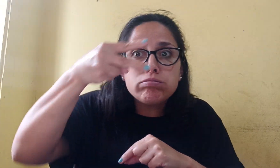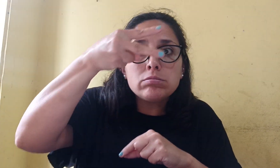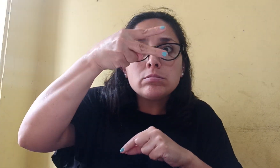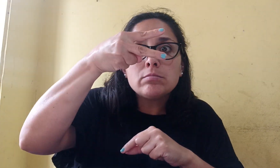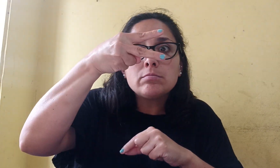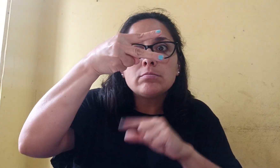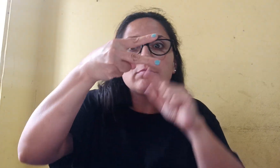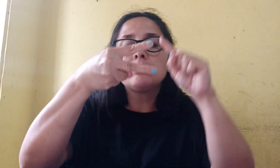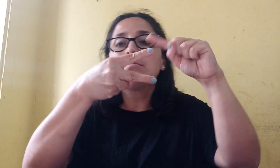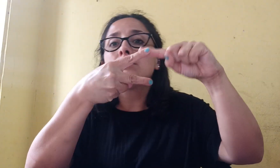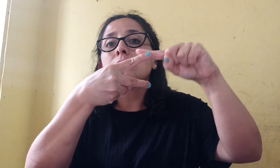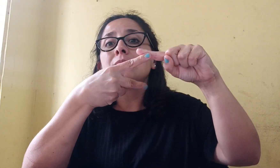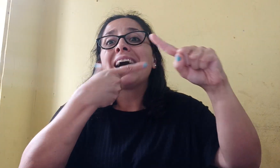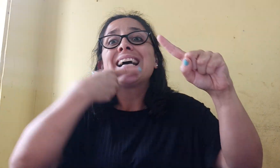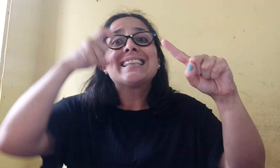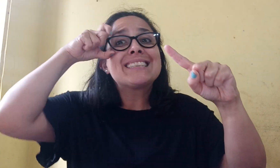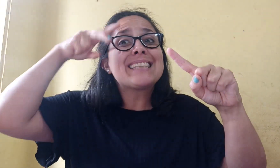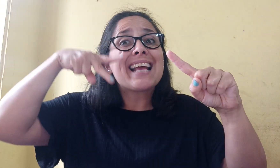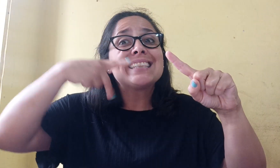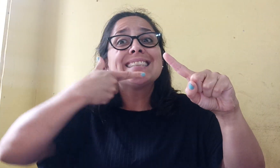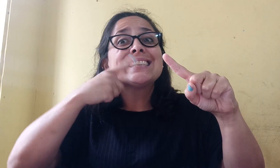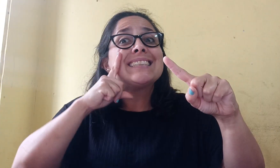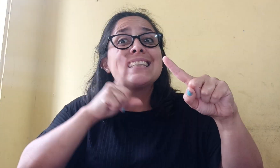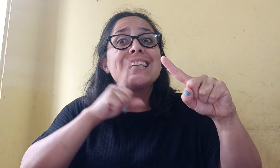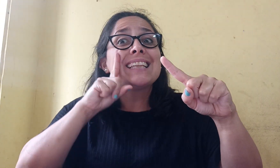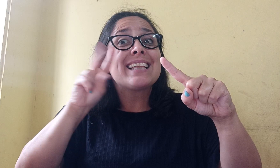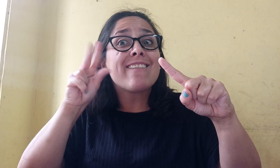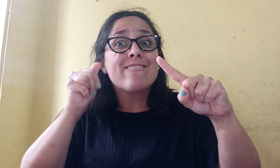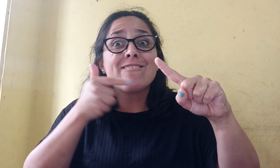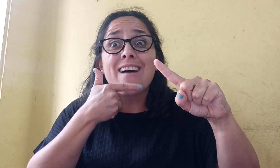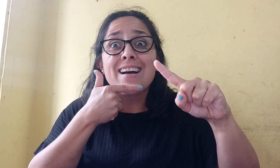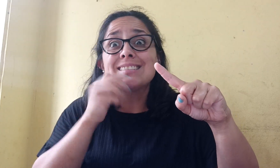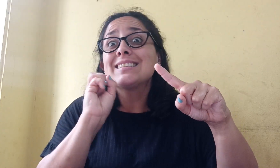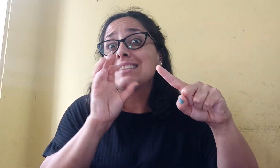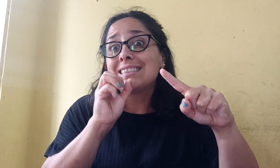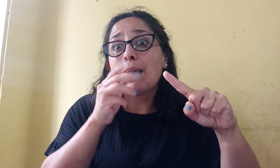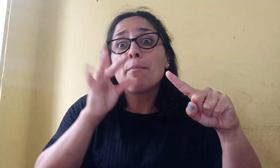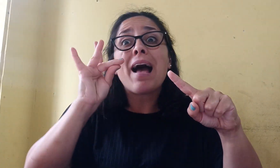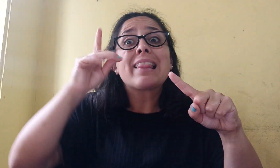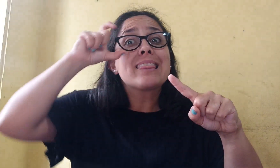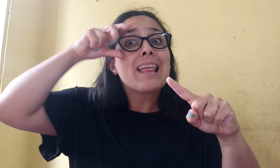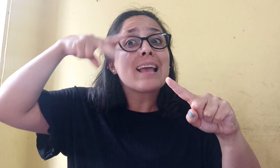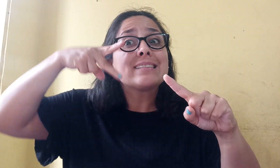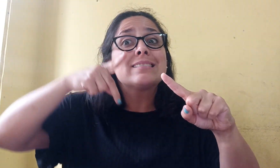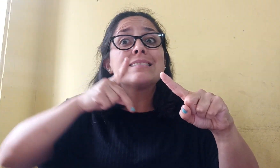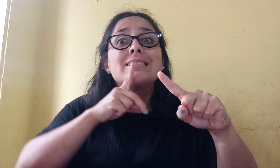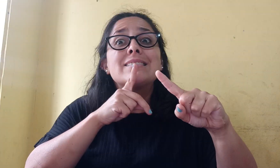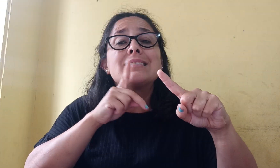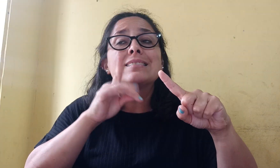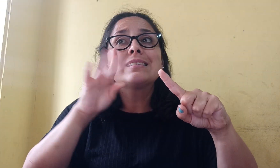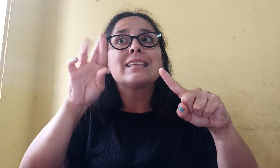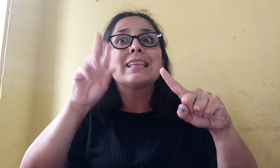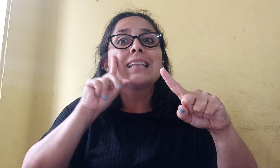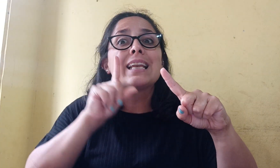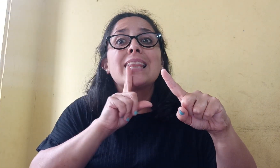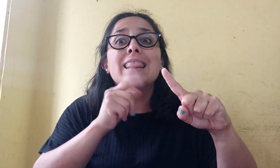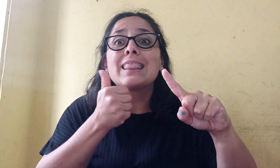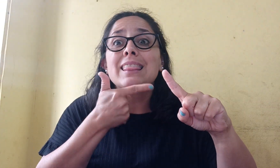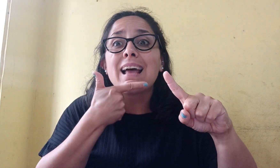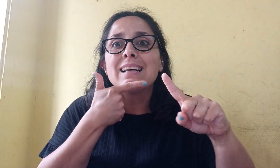son sensitivas, que son las dendritas, que serían como estos pelos que tiene